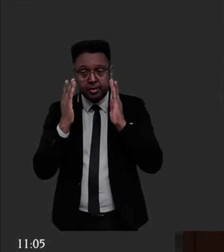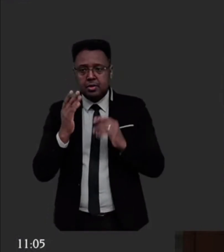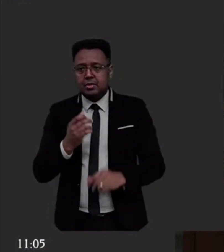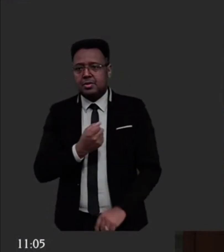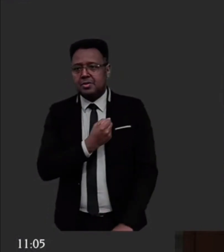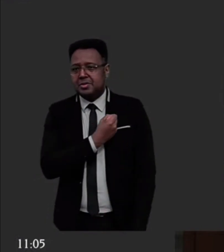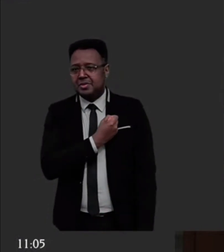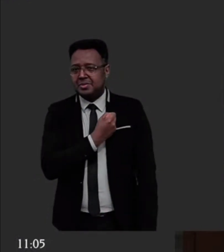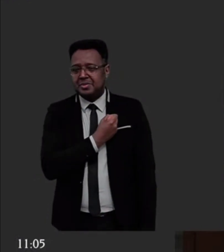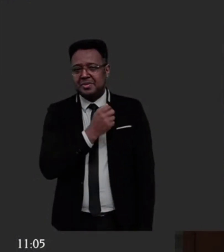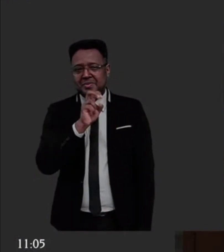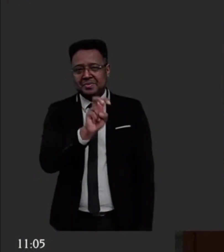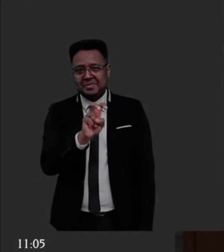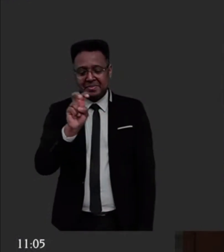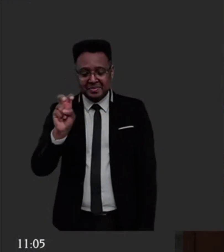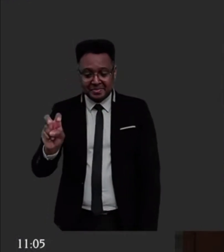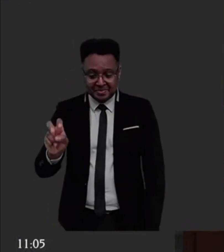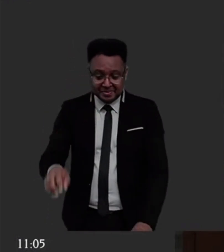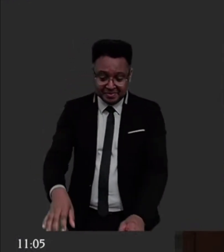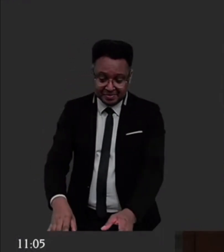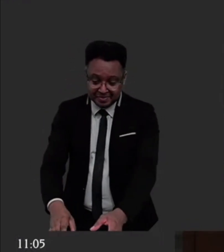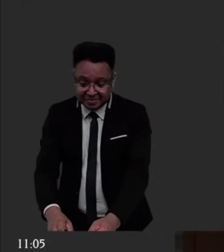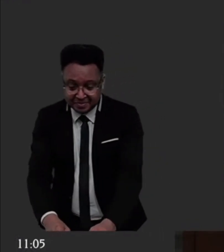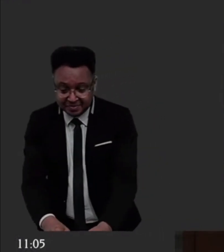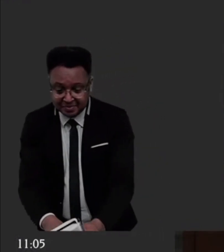55. 55.